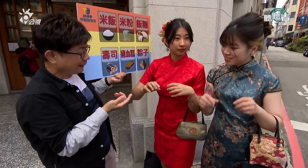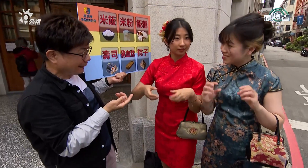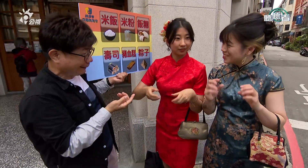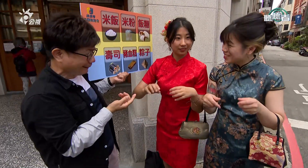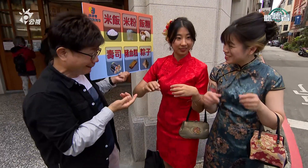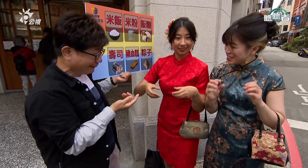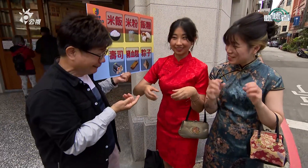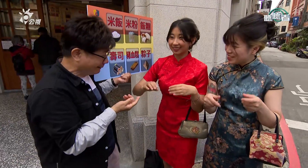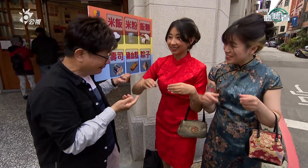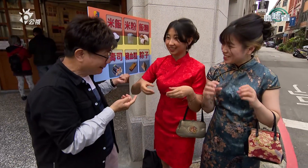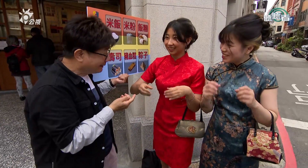哎呦！